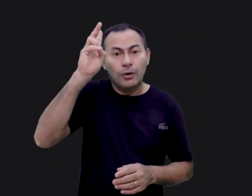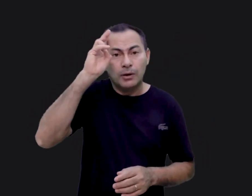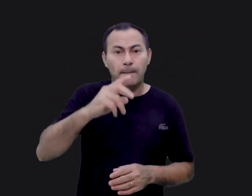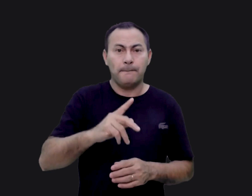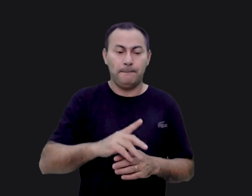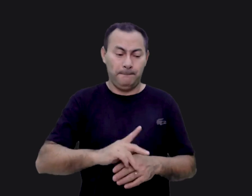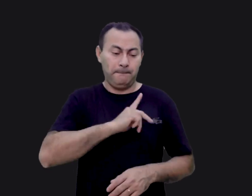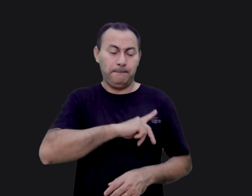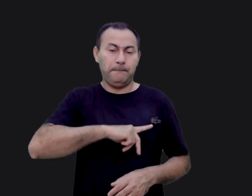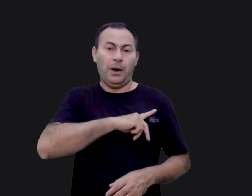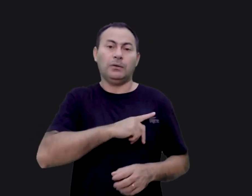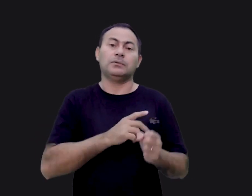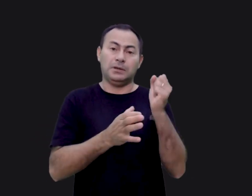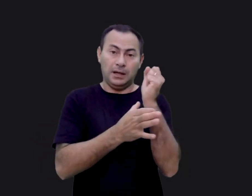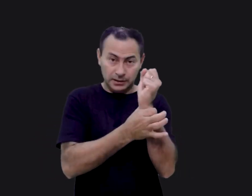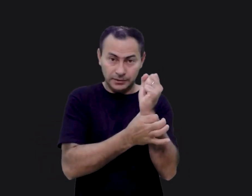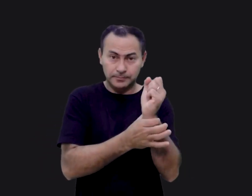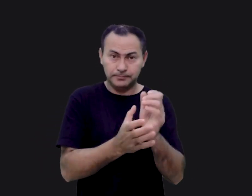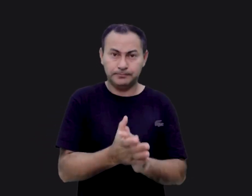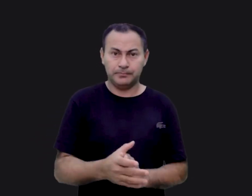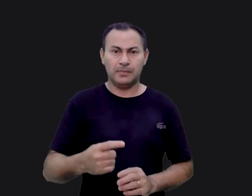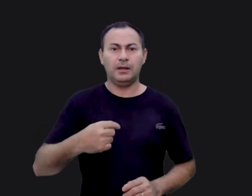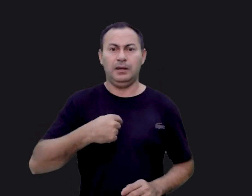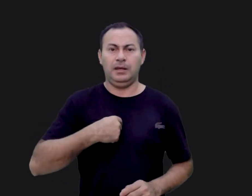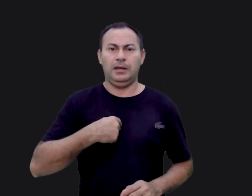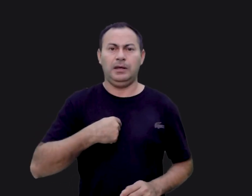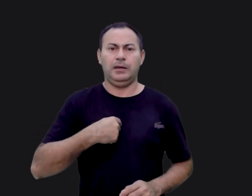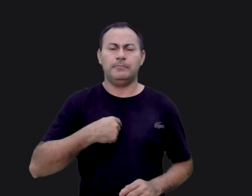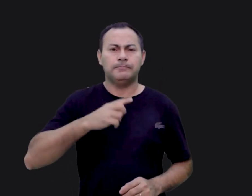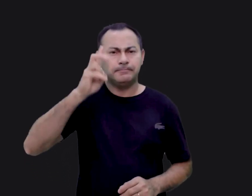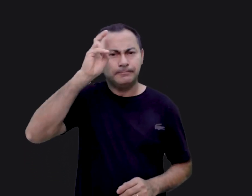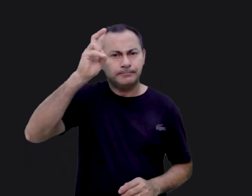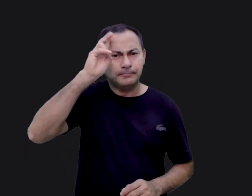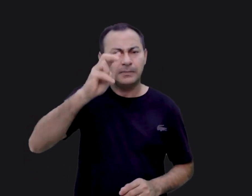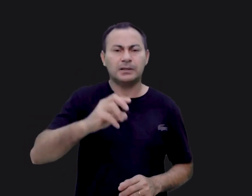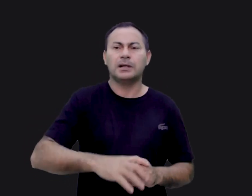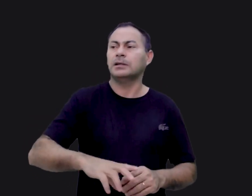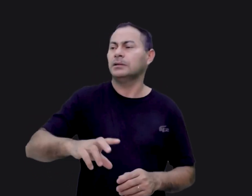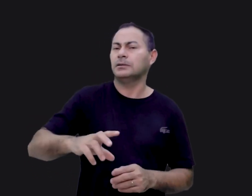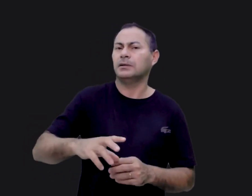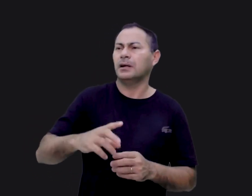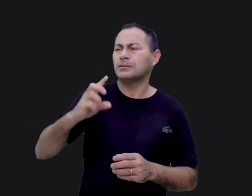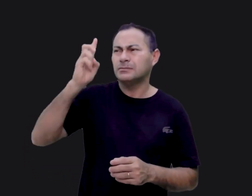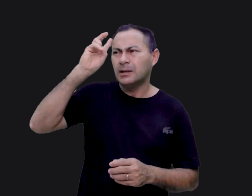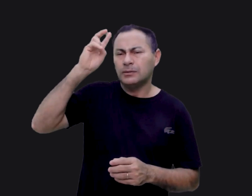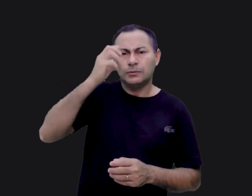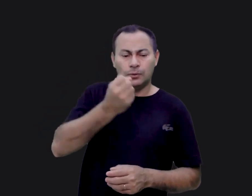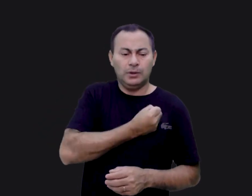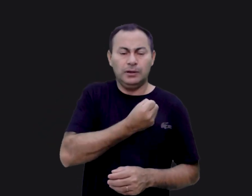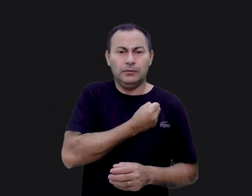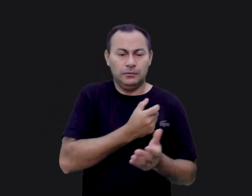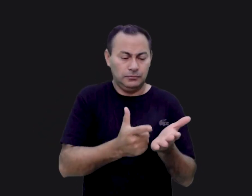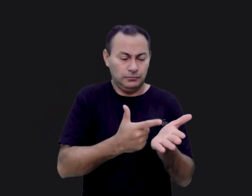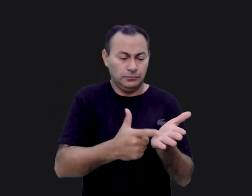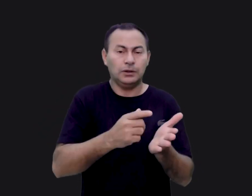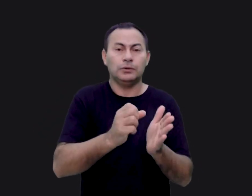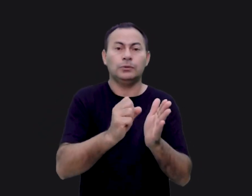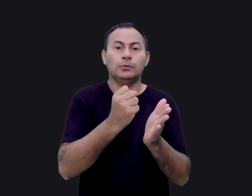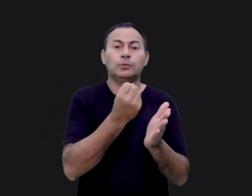alegoria. Paulo nos garante. Eu relembrei essas alegorias porque no livro de Números é